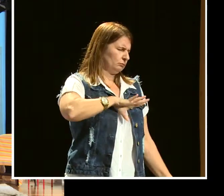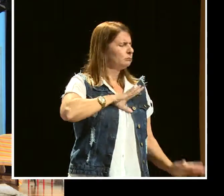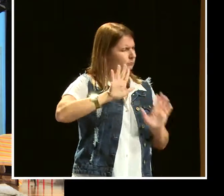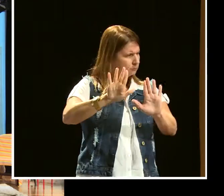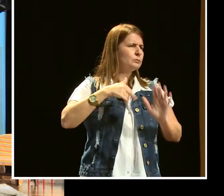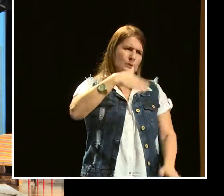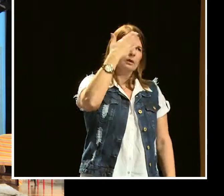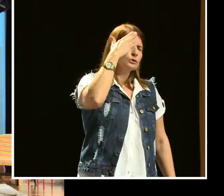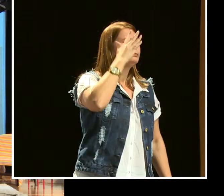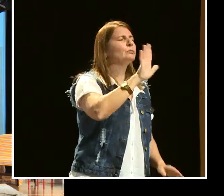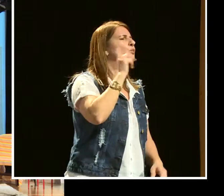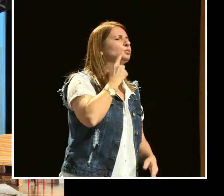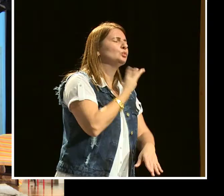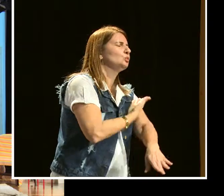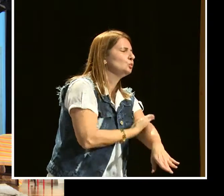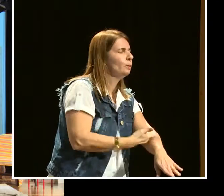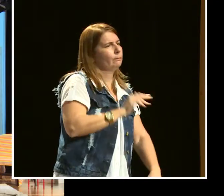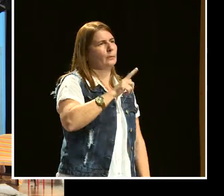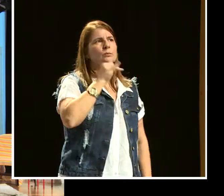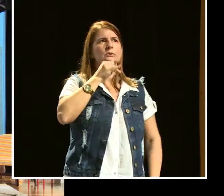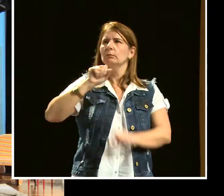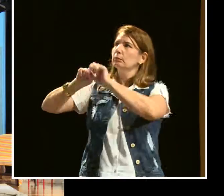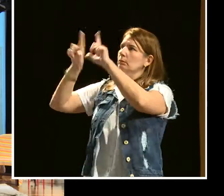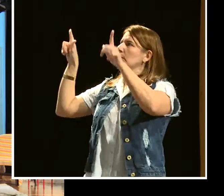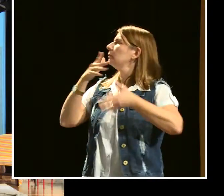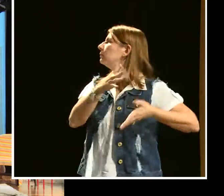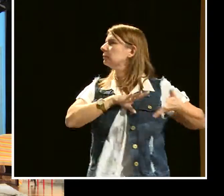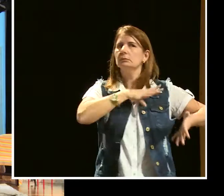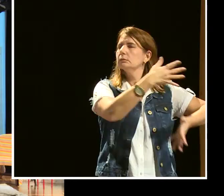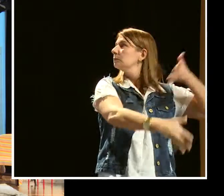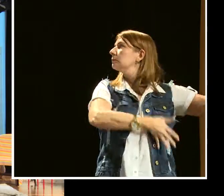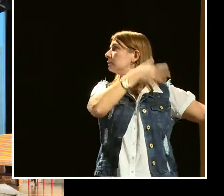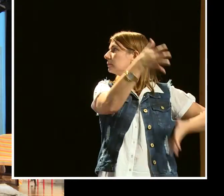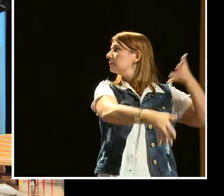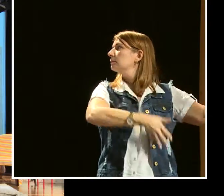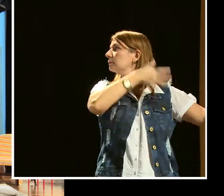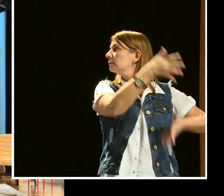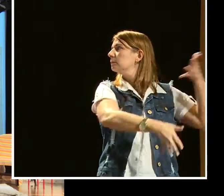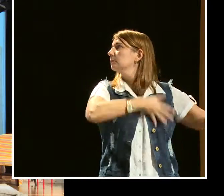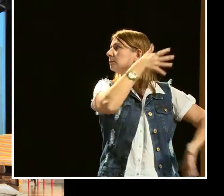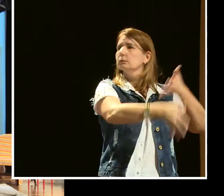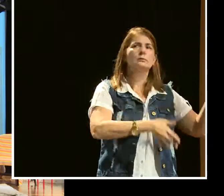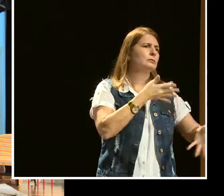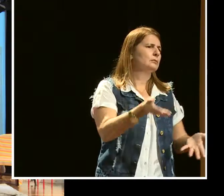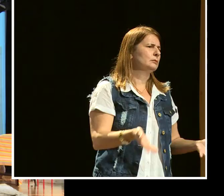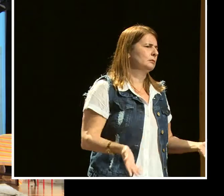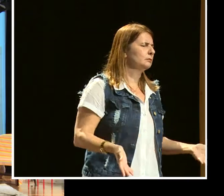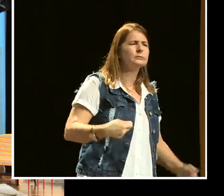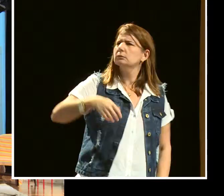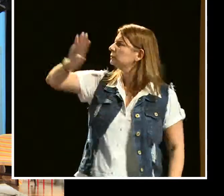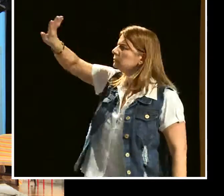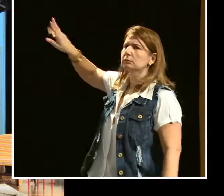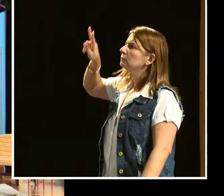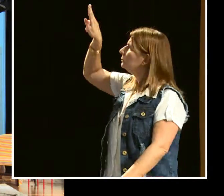Eu sei que é a segunda língua, no caso do ouvinte, mas ele não tem como sinalizar e